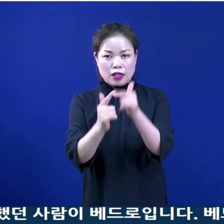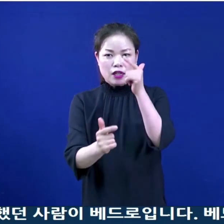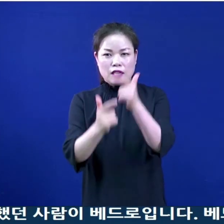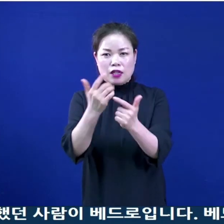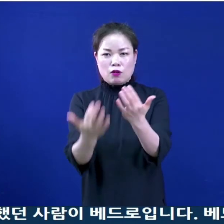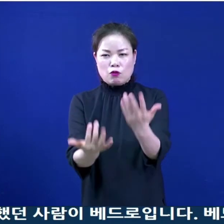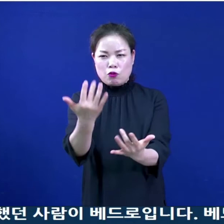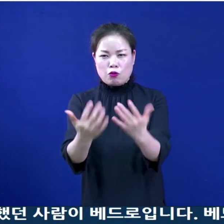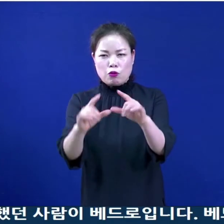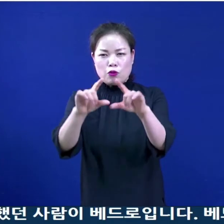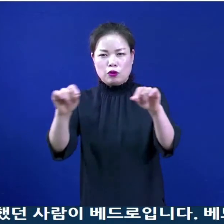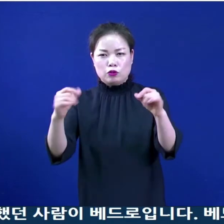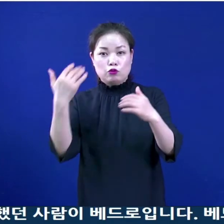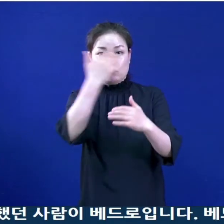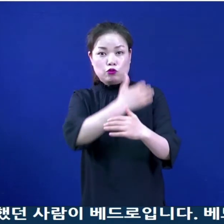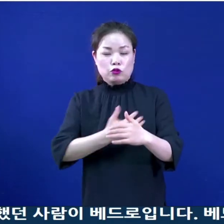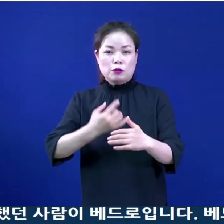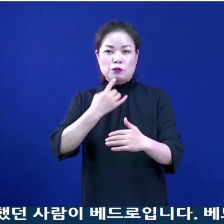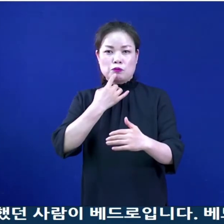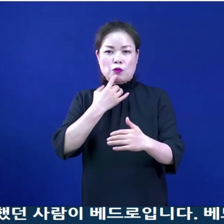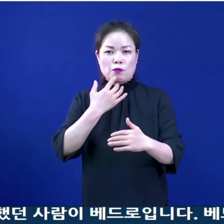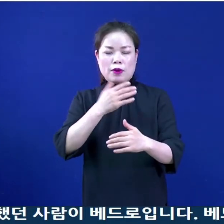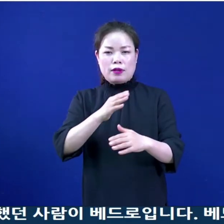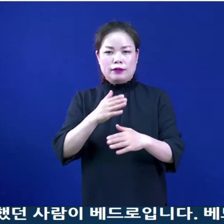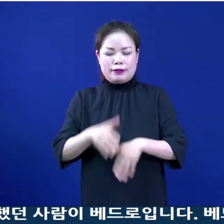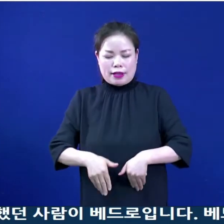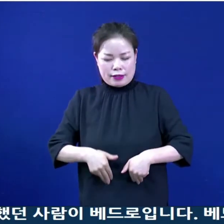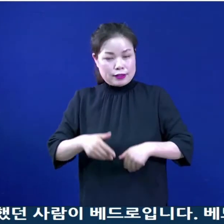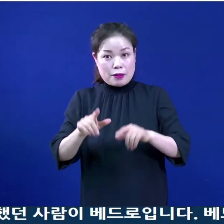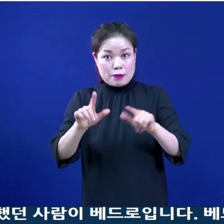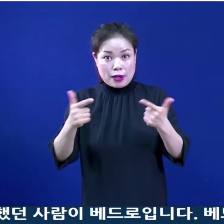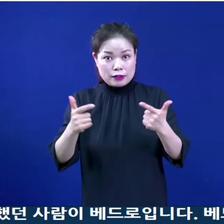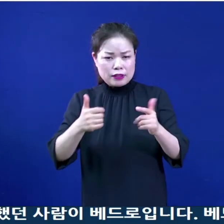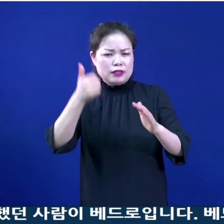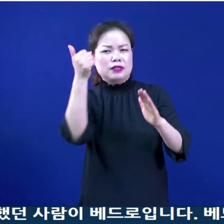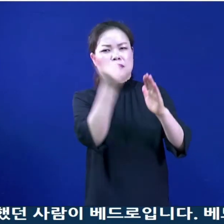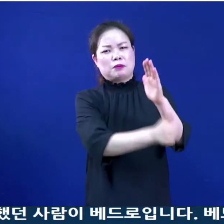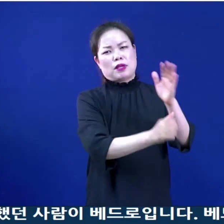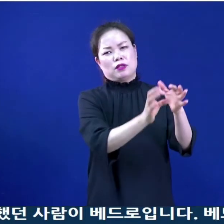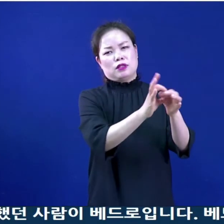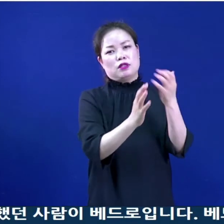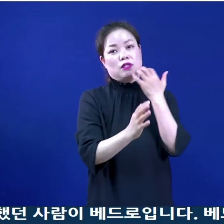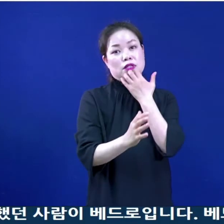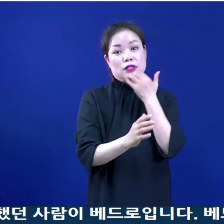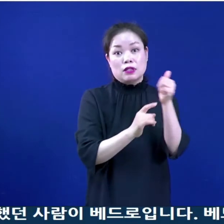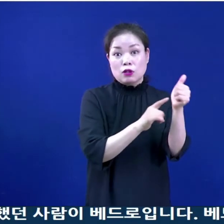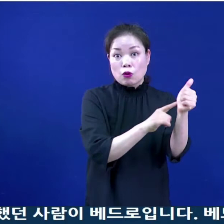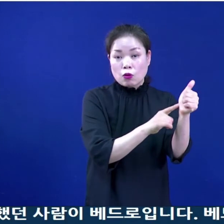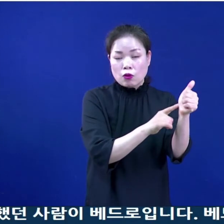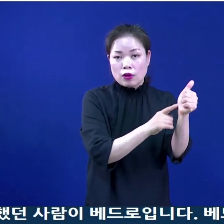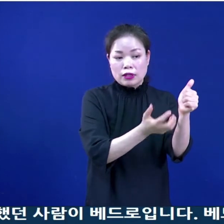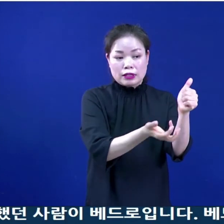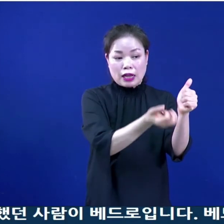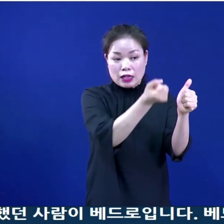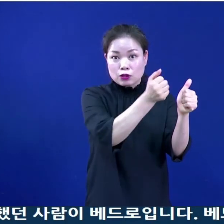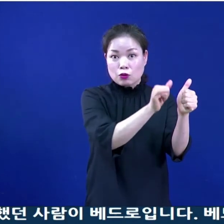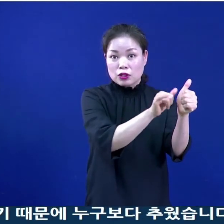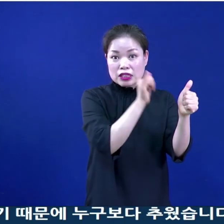그의 육신의 몸만 녹인 것이 아니라 그의 실패로 인해서 그가 갖고